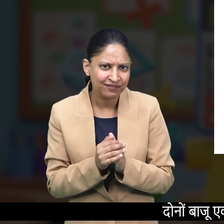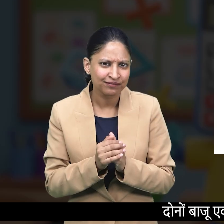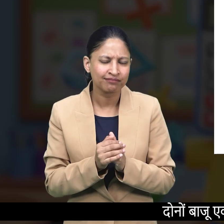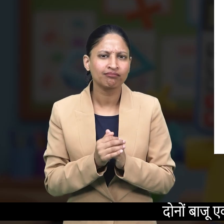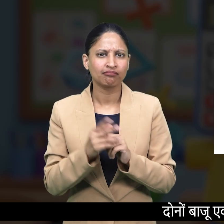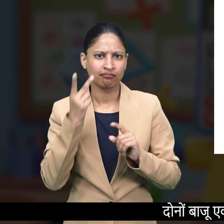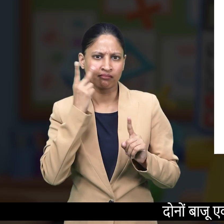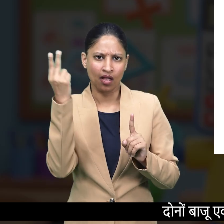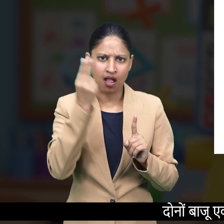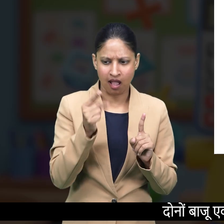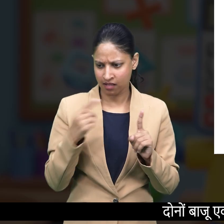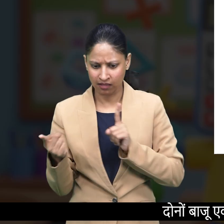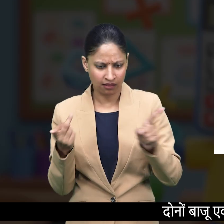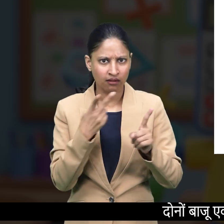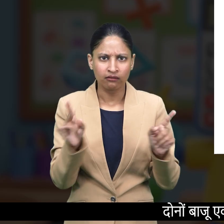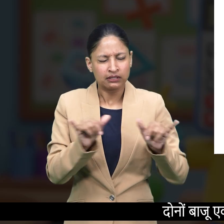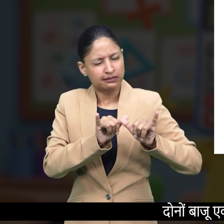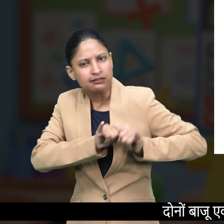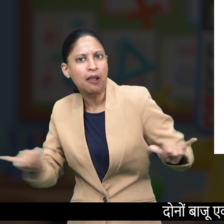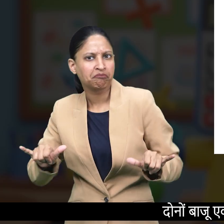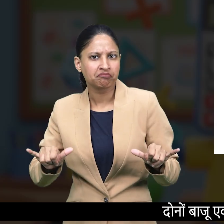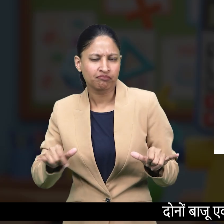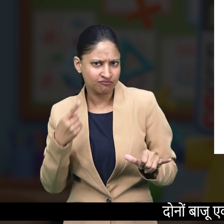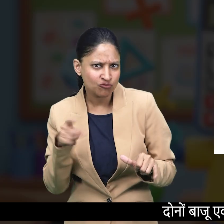दोनों बाजू एक जैसी दिखती है ना?